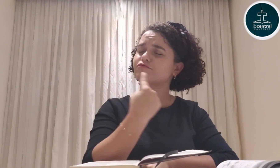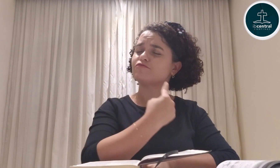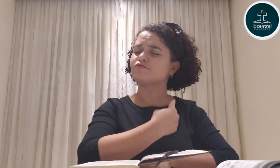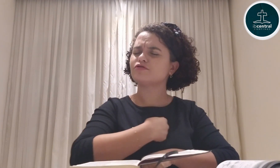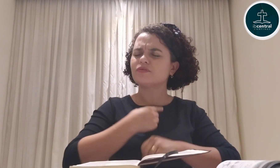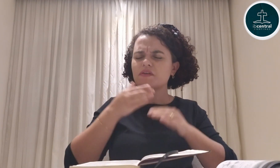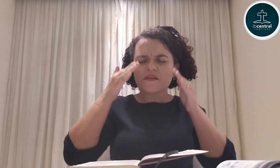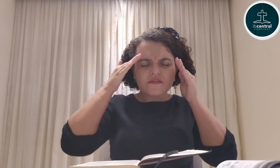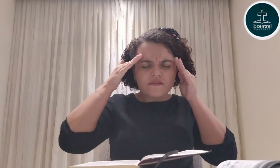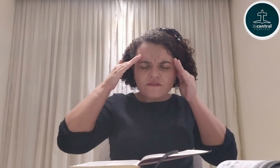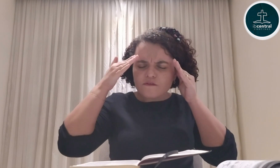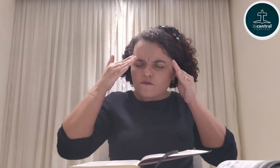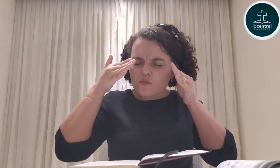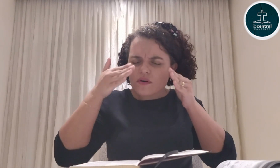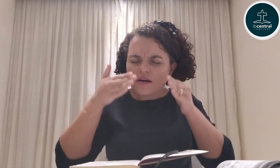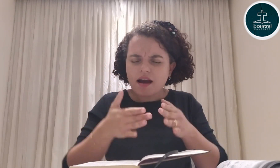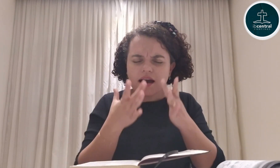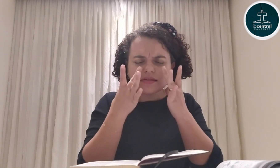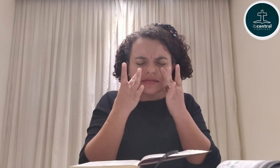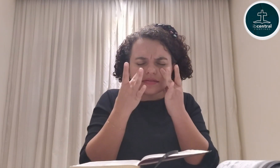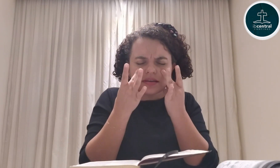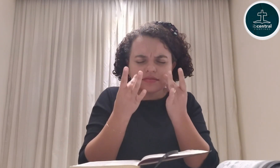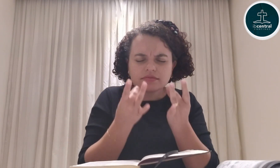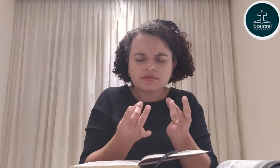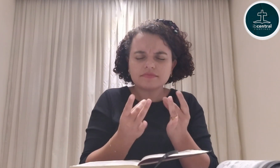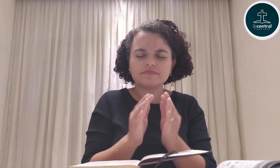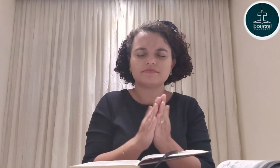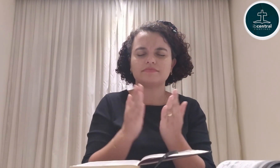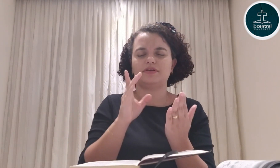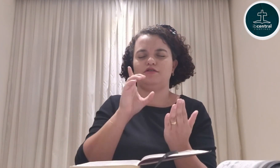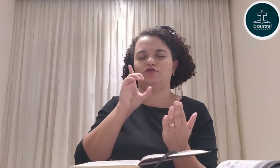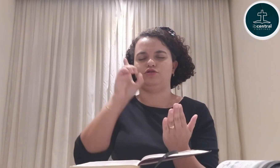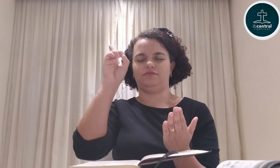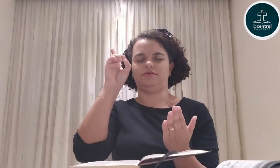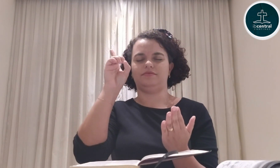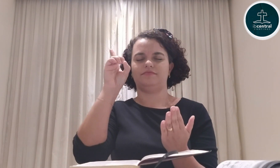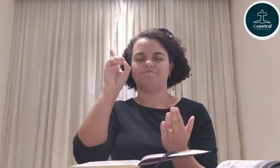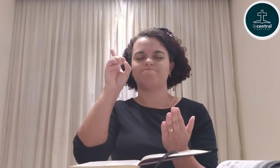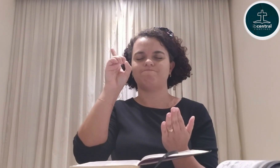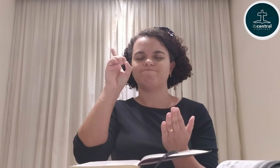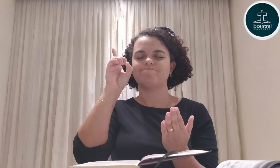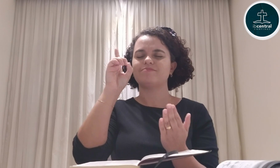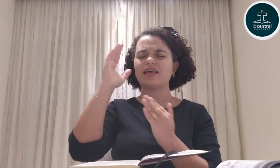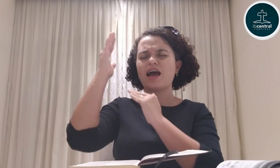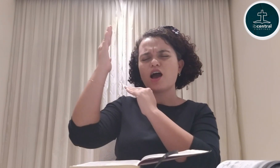temos. Este momento que nós podemos nos concentrar com atenção à tua palavra.